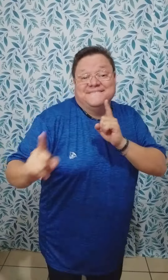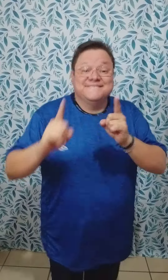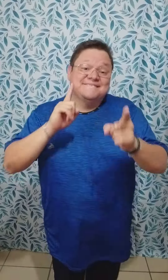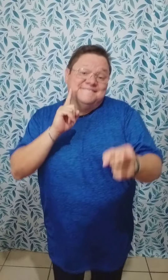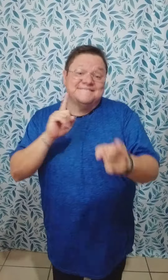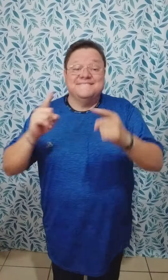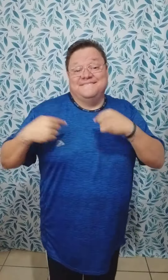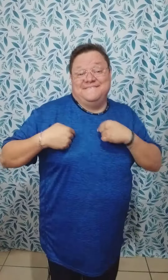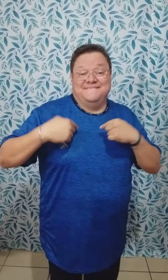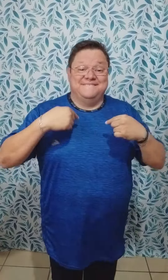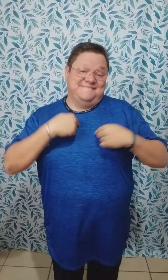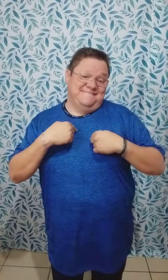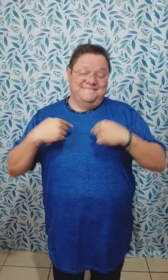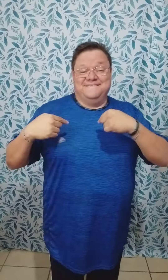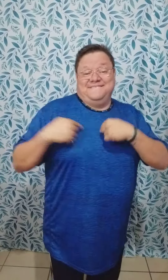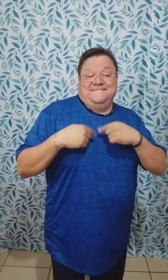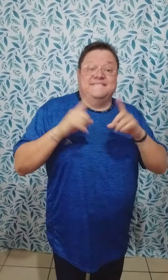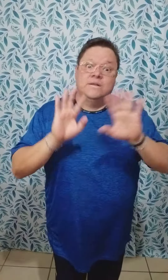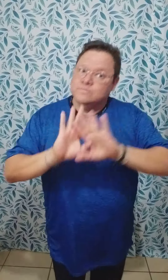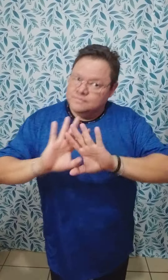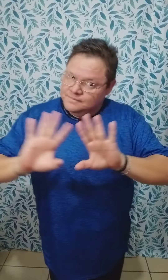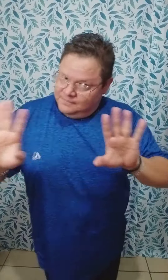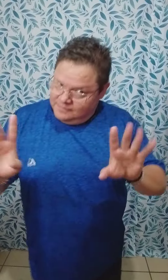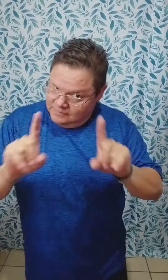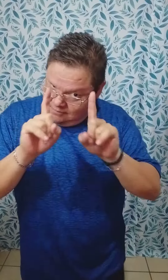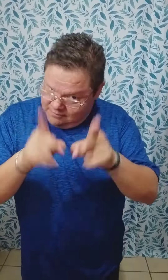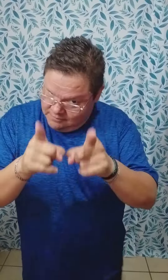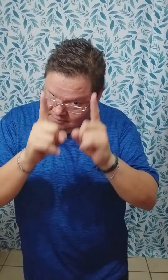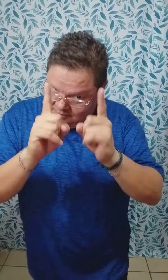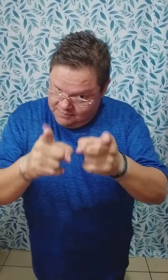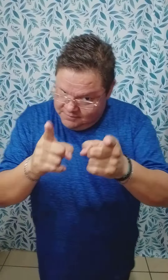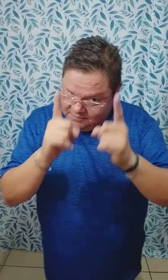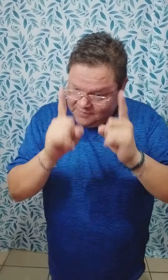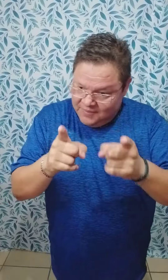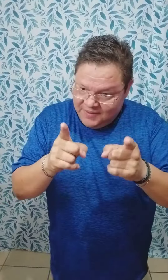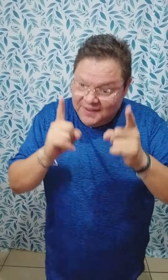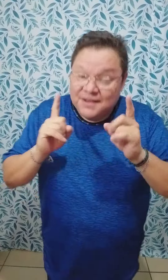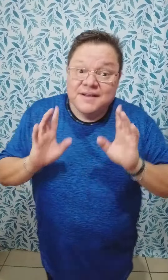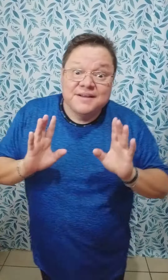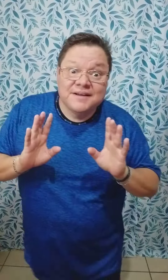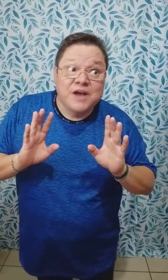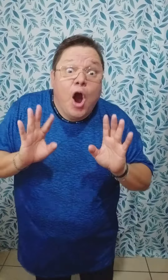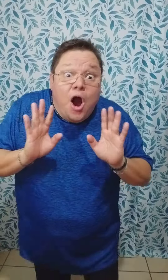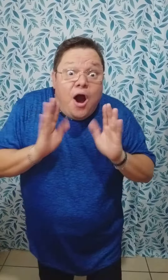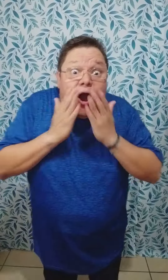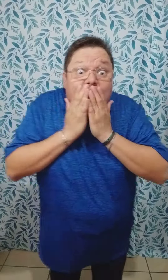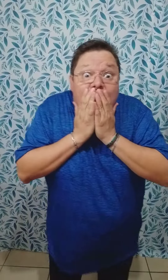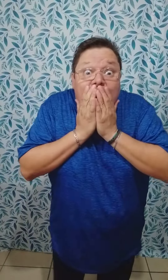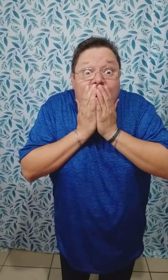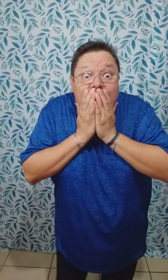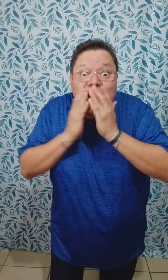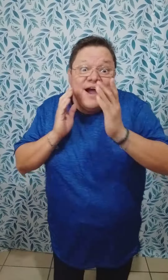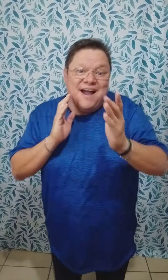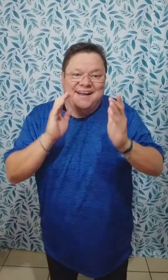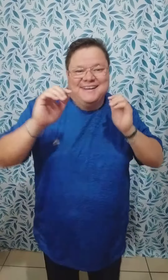cantes conmigo y hagas todos los sonidos y descubras a esos animalitos que estaban en la granja de mi